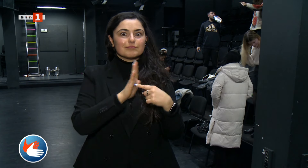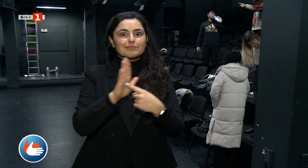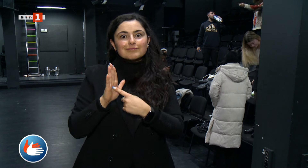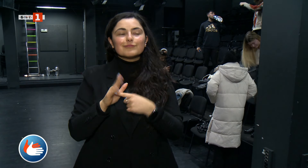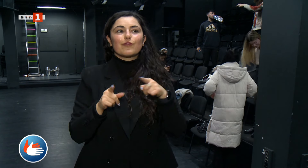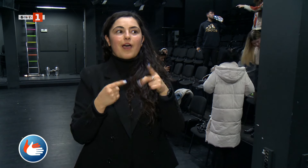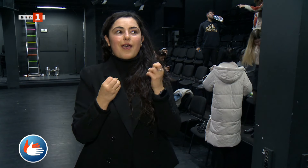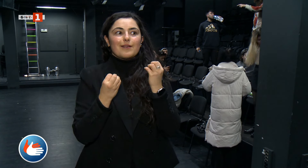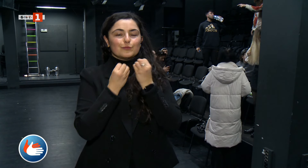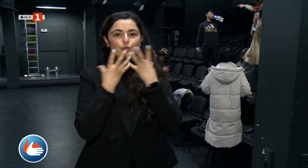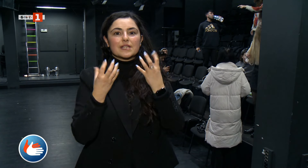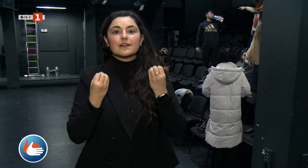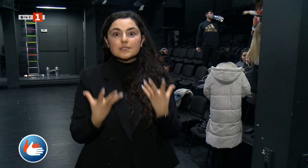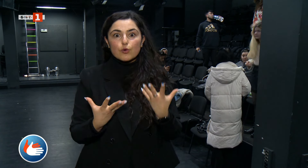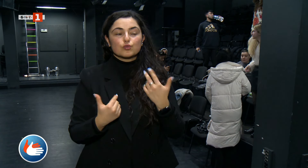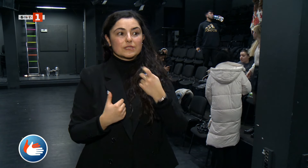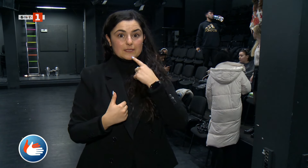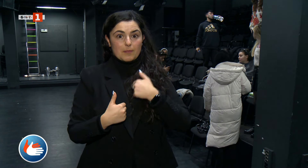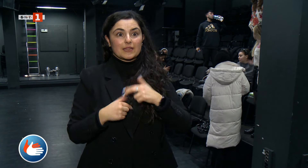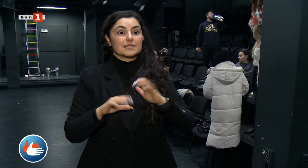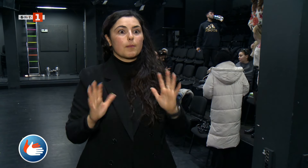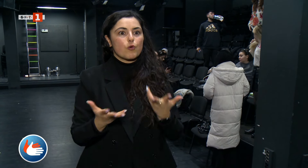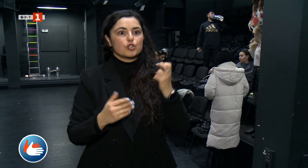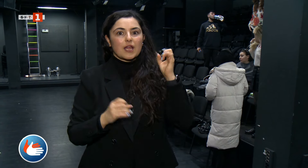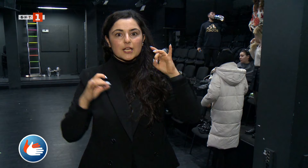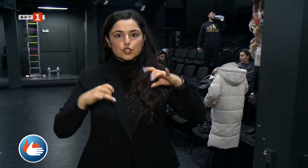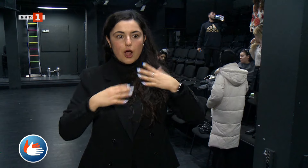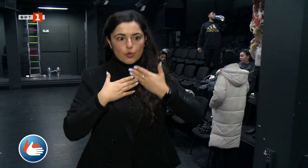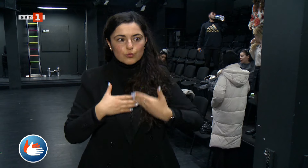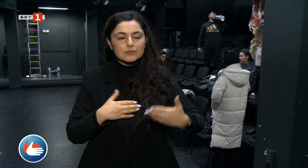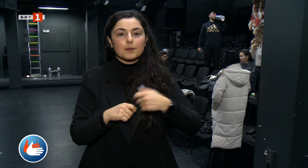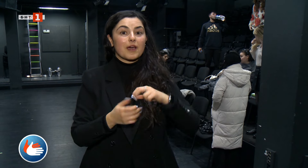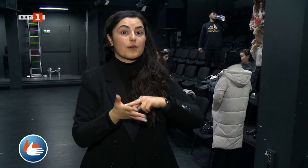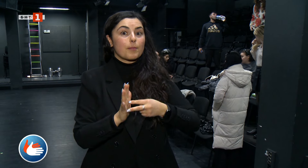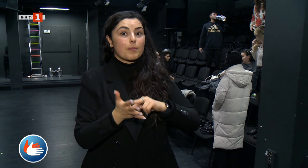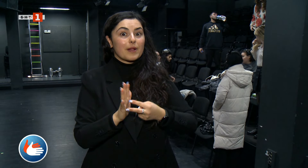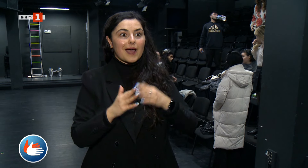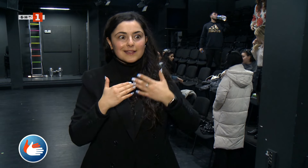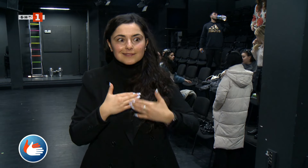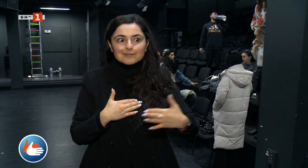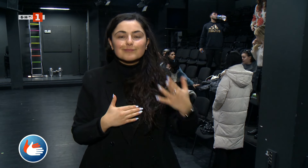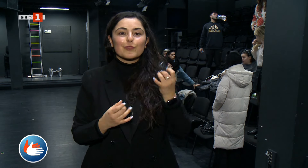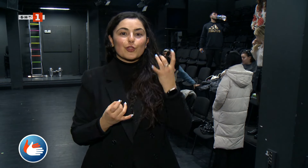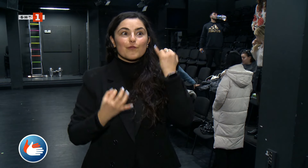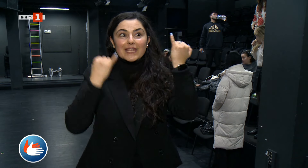показах. Това е една чудесна възможност за мен за едно начало и да направя план за новите си идеи.